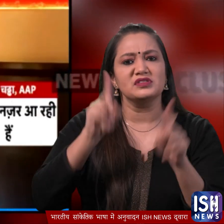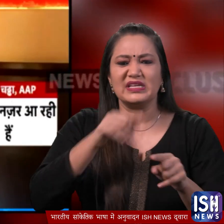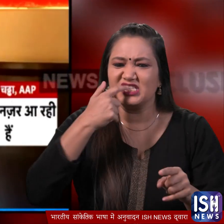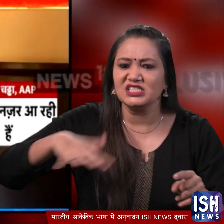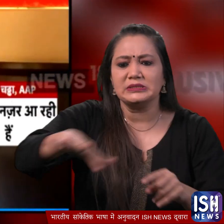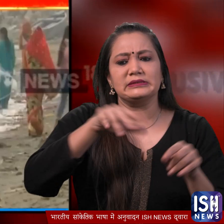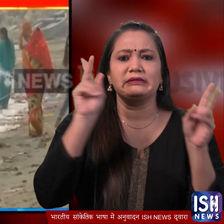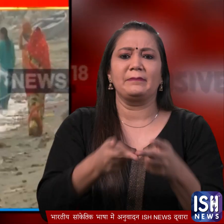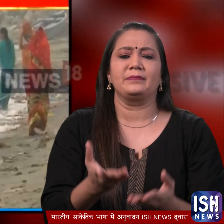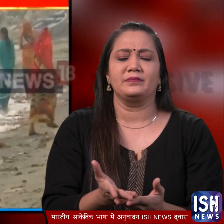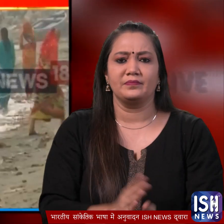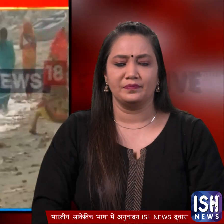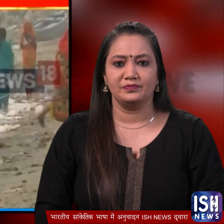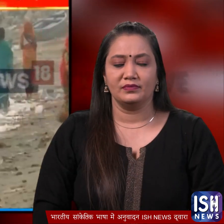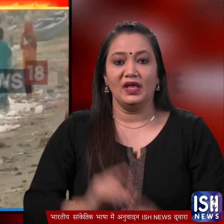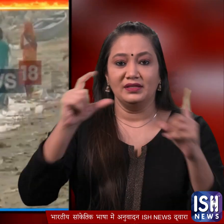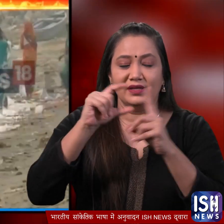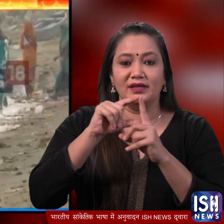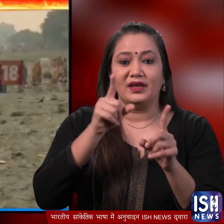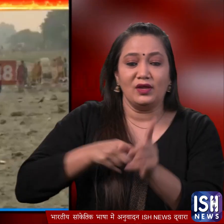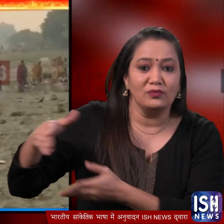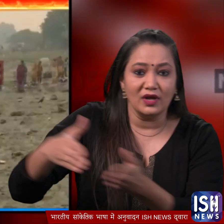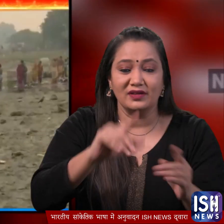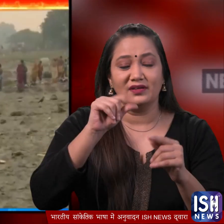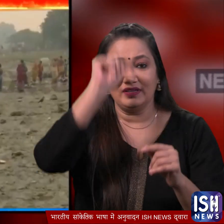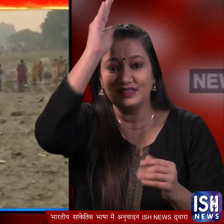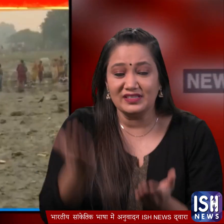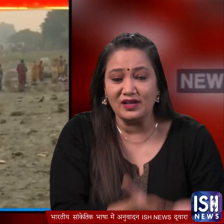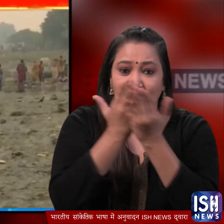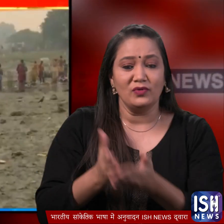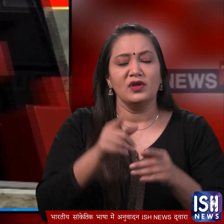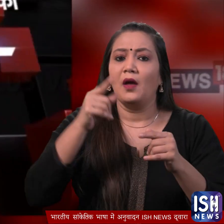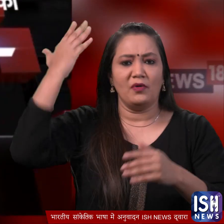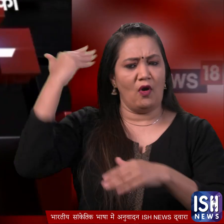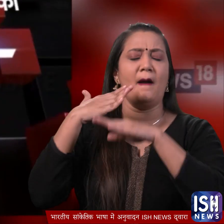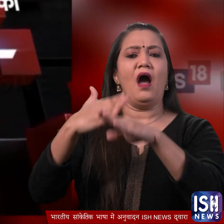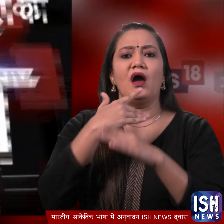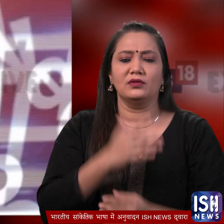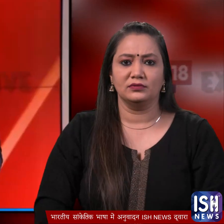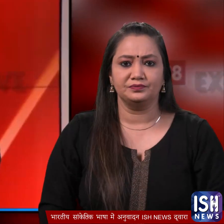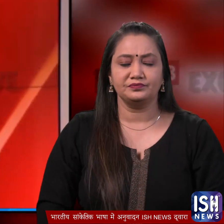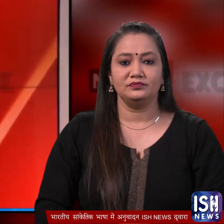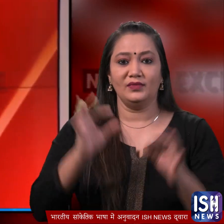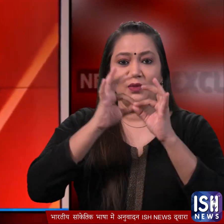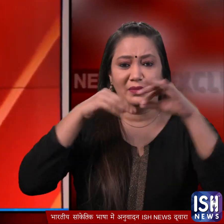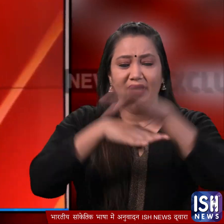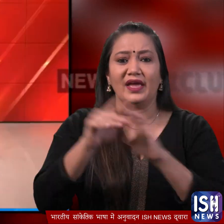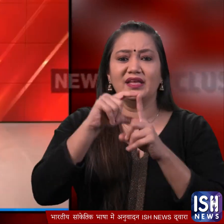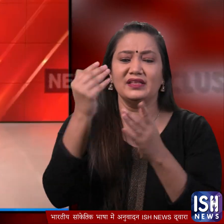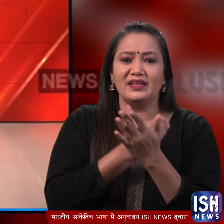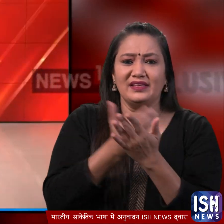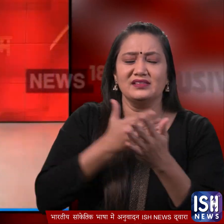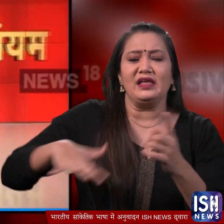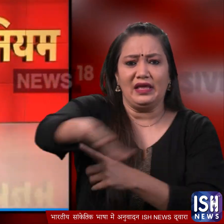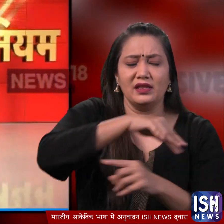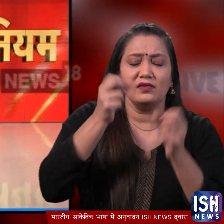यमुना नदी में नजर आ रही हैं। दिल्ली में इस बार यमुना किनारे छठ पूजा करने पर पाबंदी लगाई गई है। मुंबई के दहिसर इलाके से हैरान करने वाली कुछ